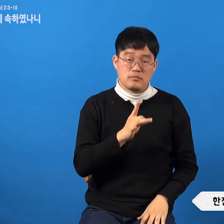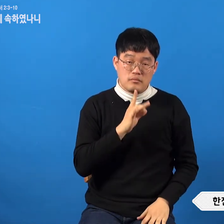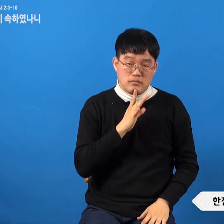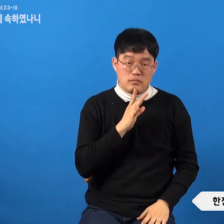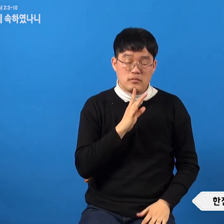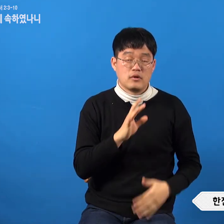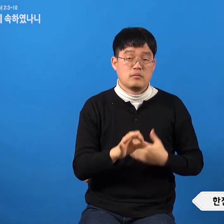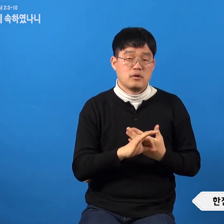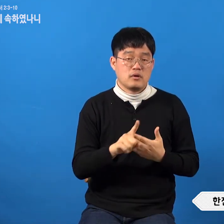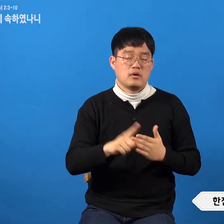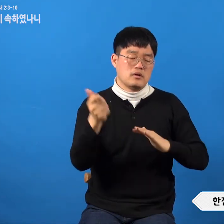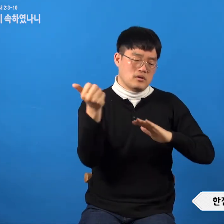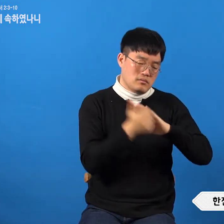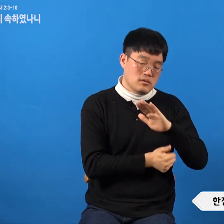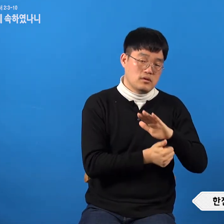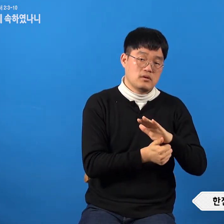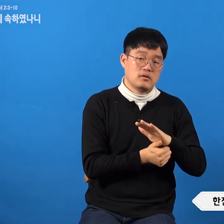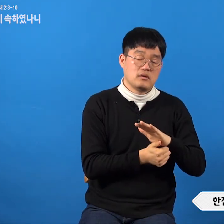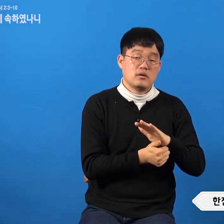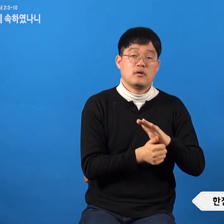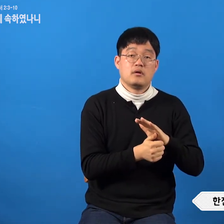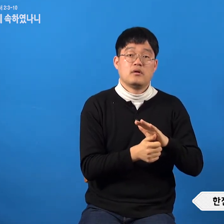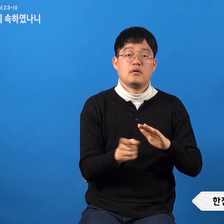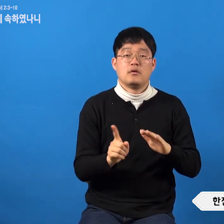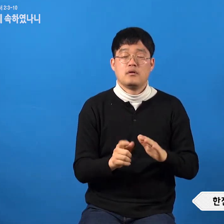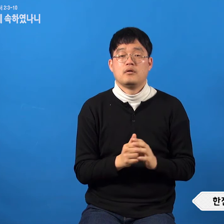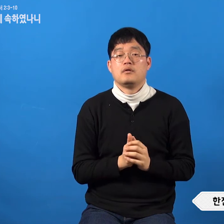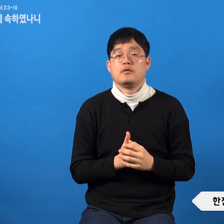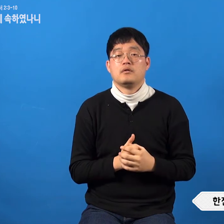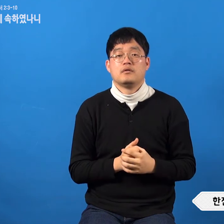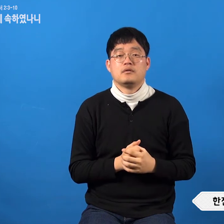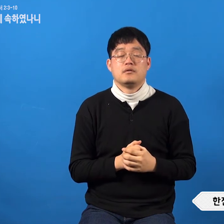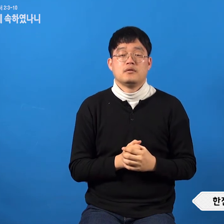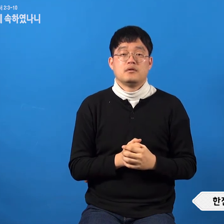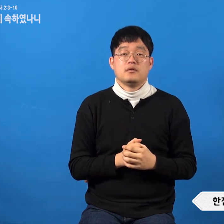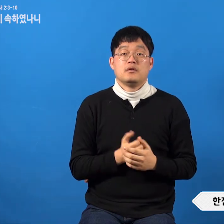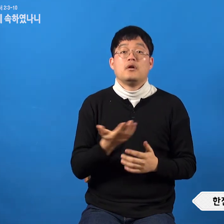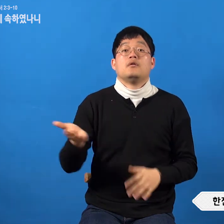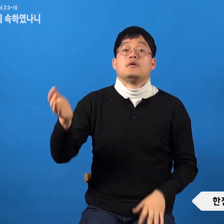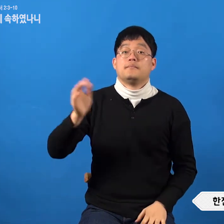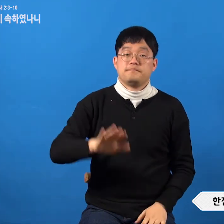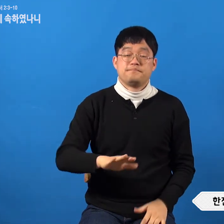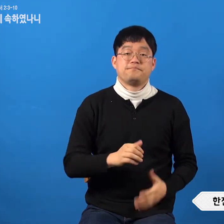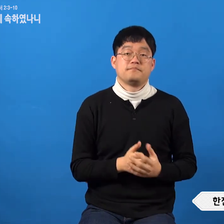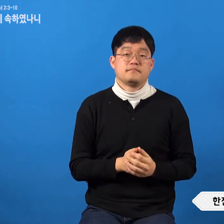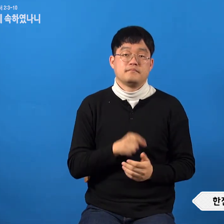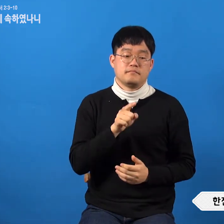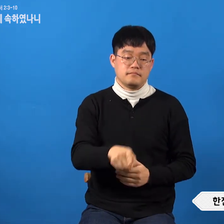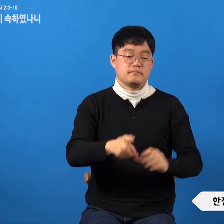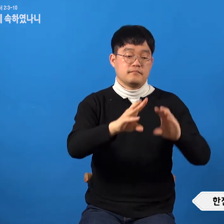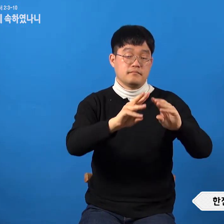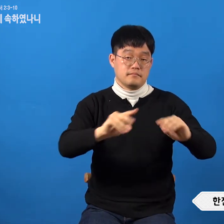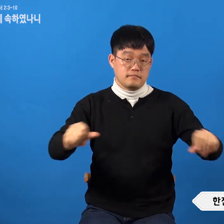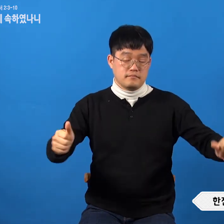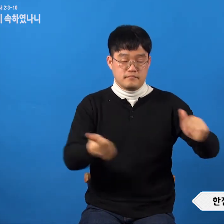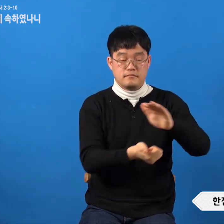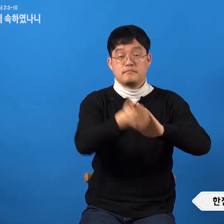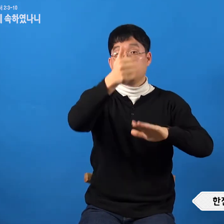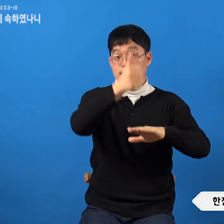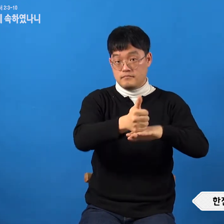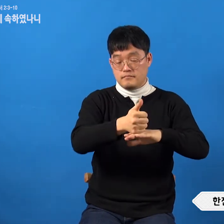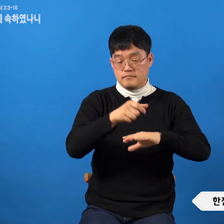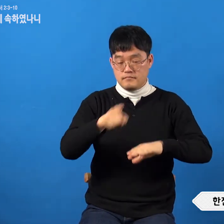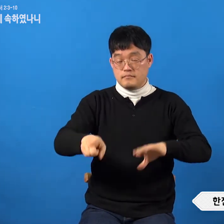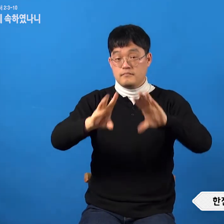없는데 그것도 실패해버리고 그러면 그냥 무너지겠지요. 그러나 이 땅의 성공,